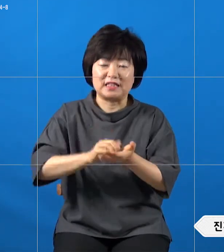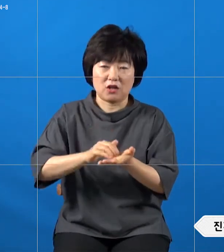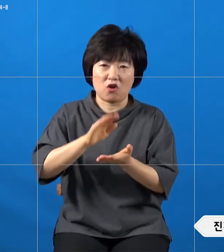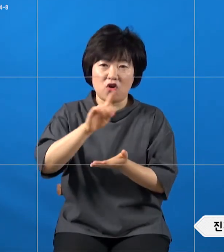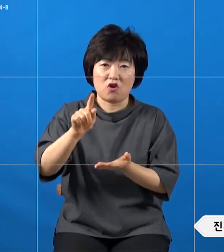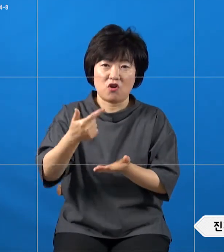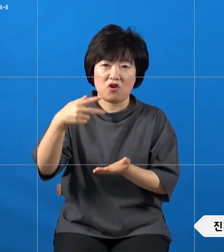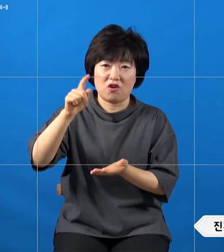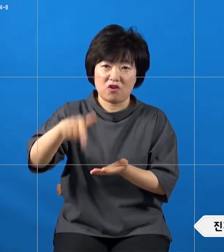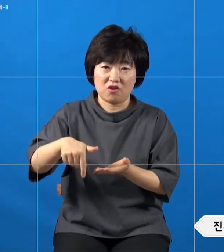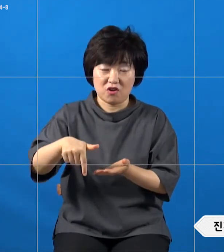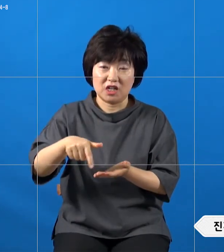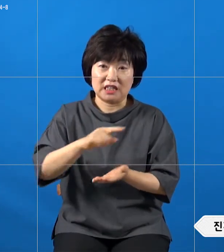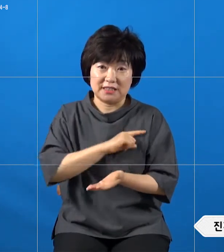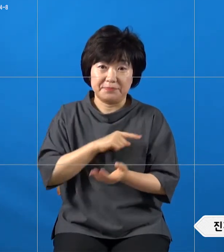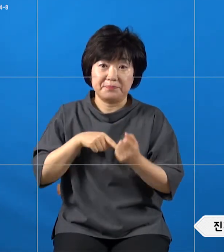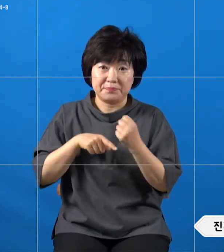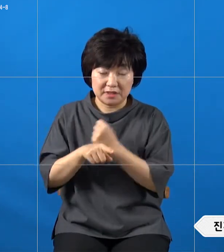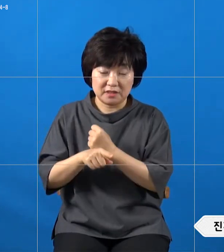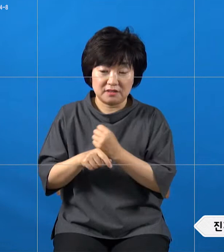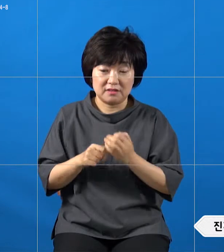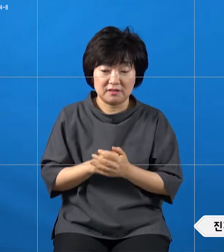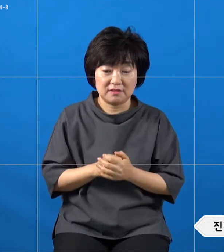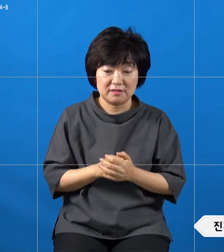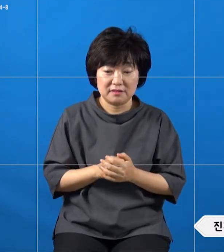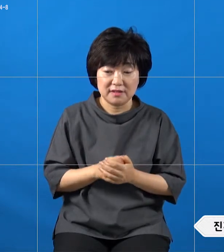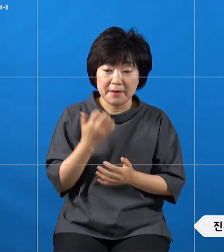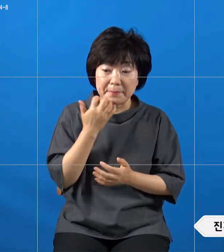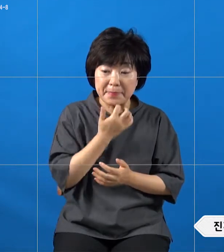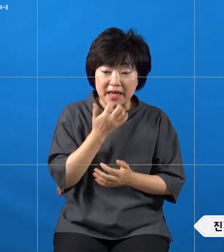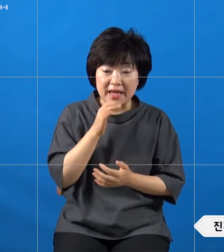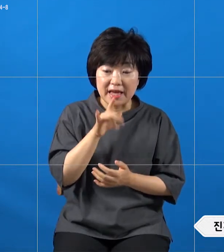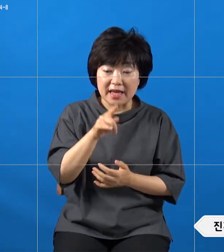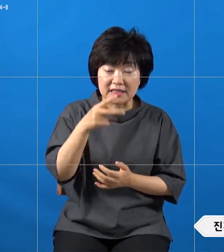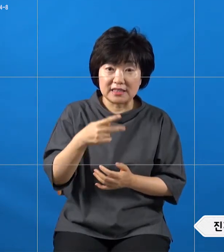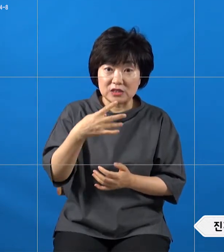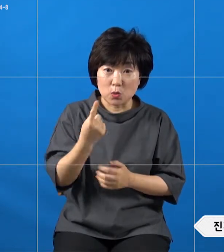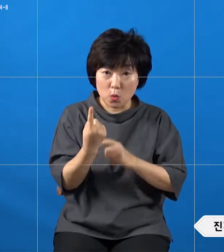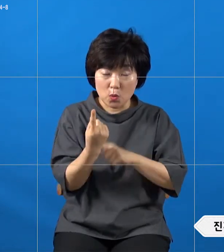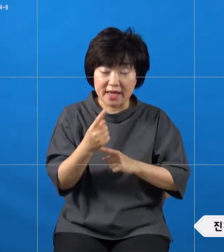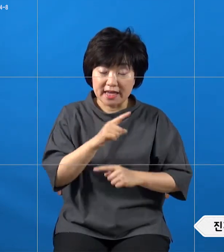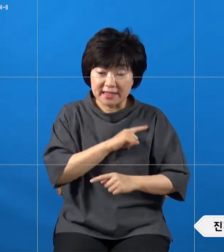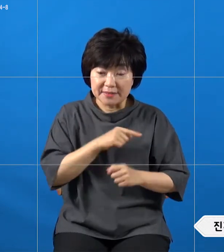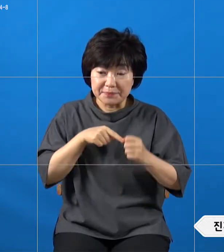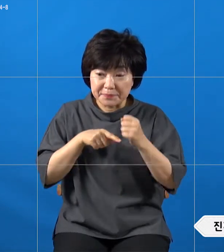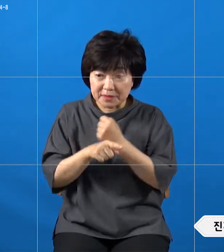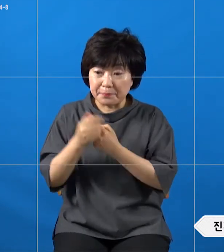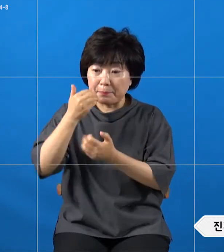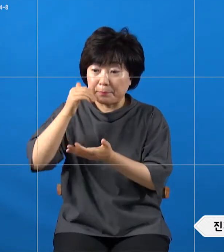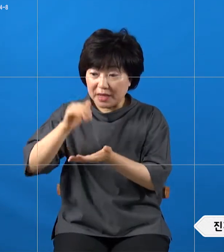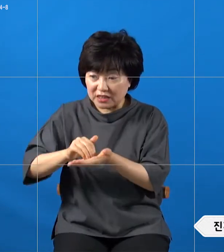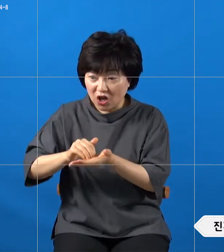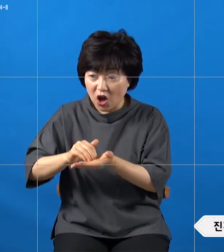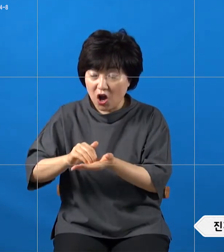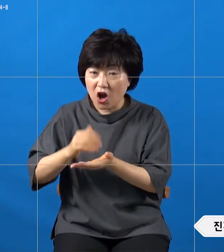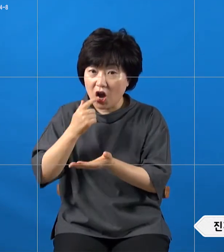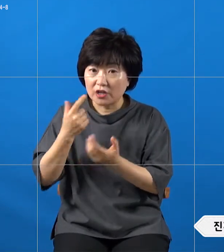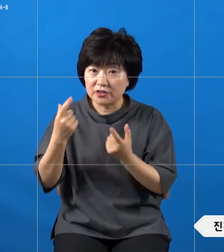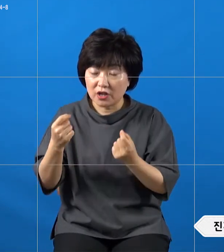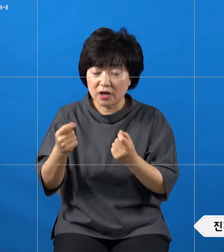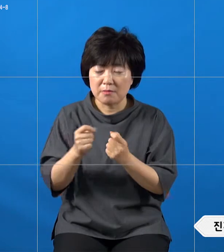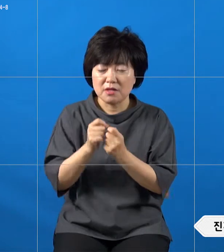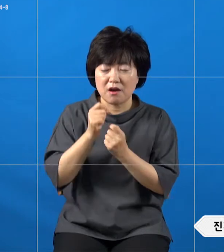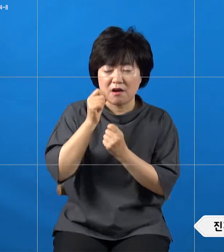바울이 오늘 그렇게 하나님의 그 영적인 우유를 사모하라고 하고